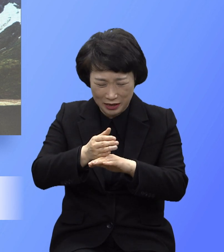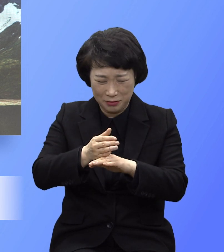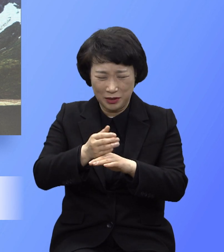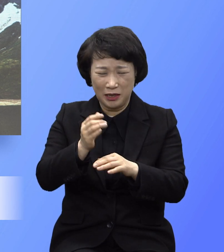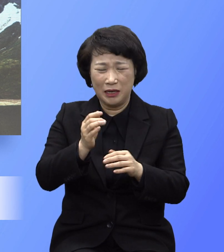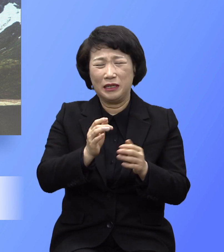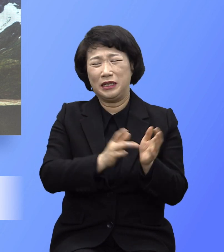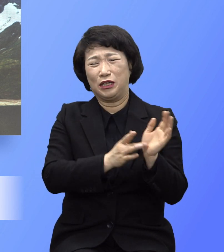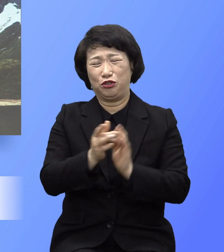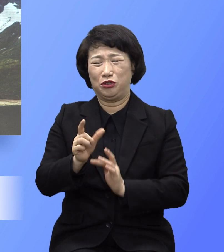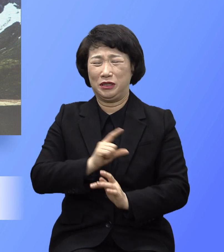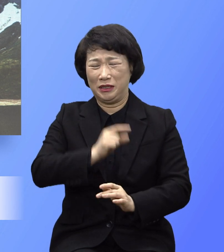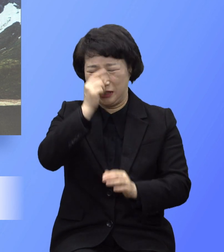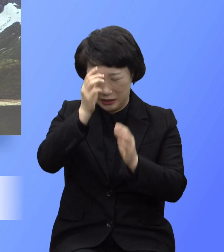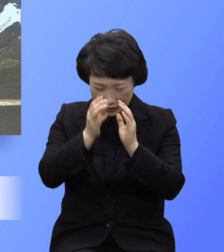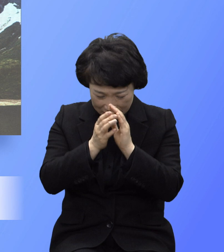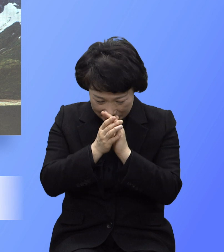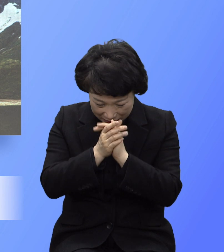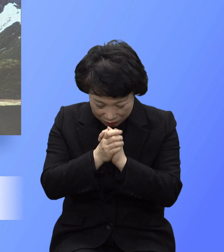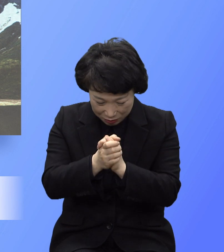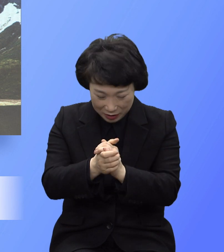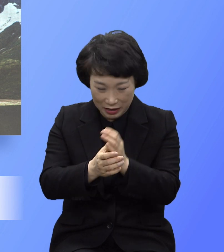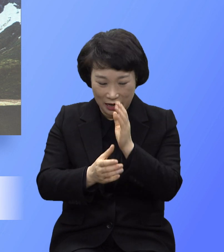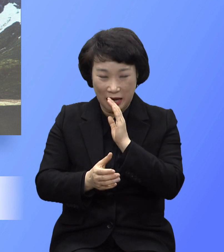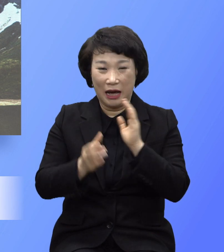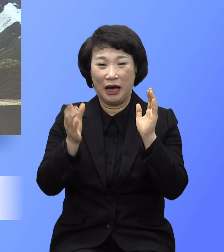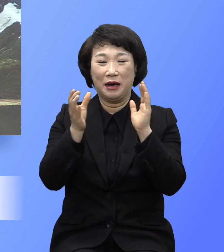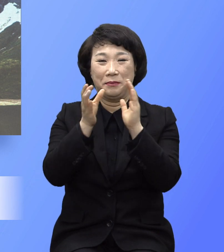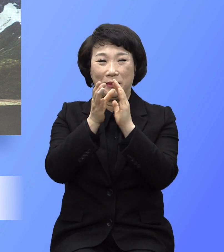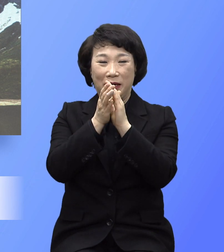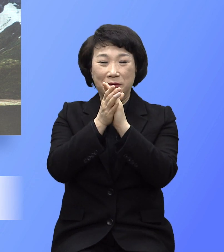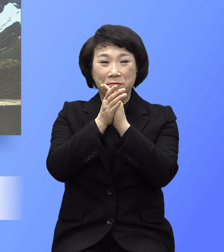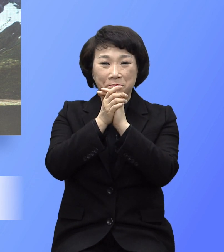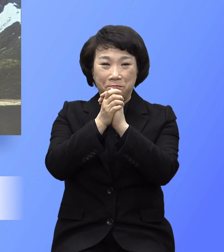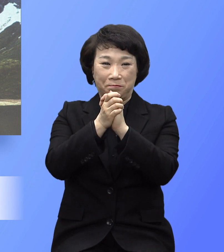감사드리며 예수님